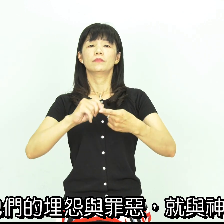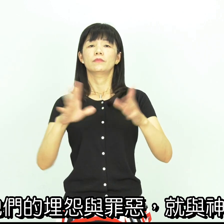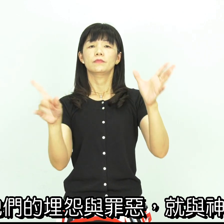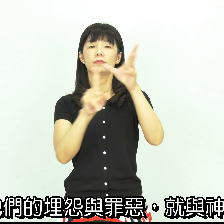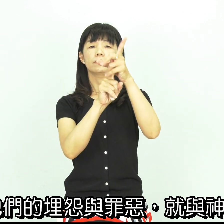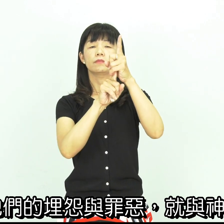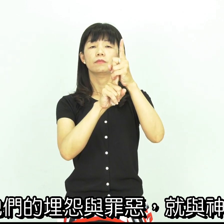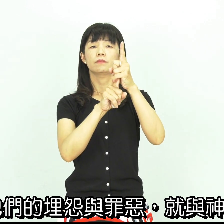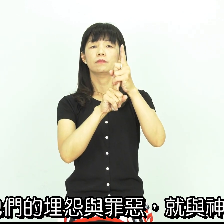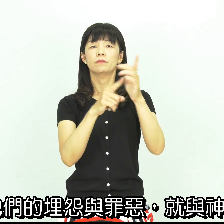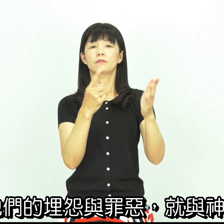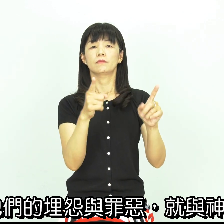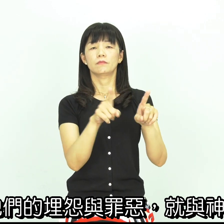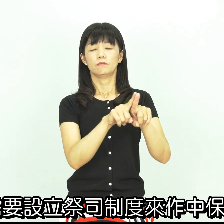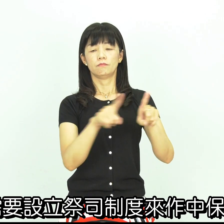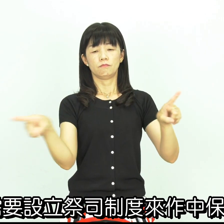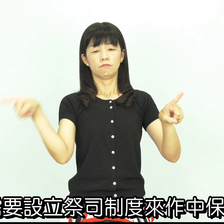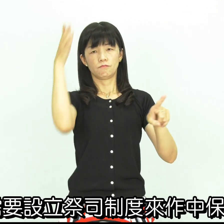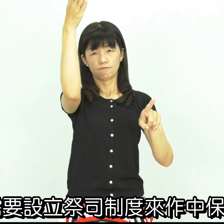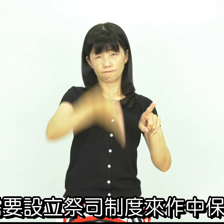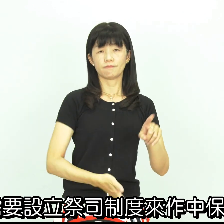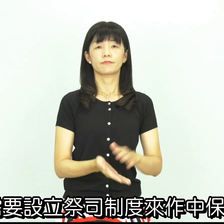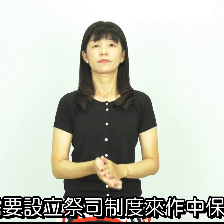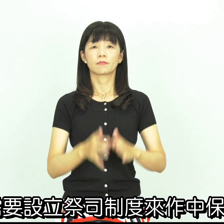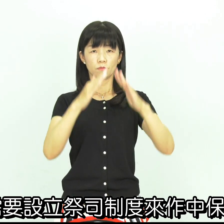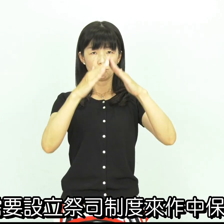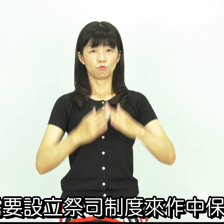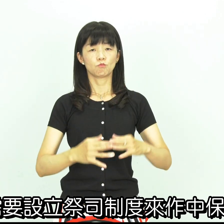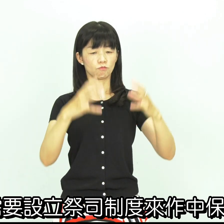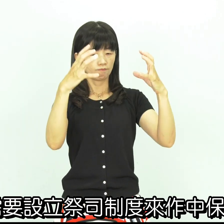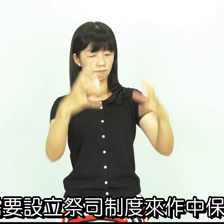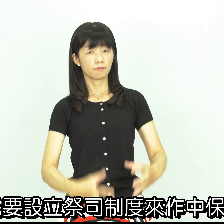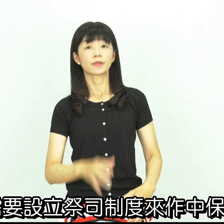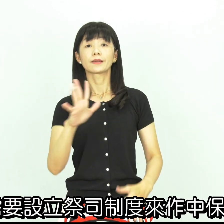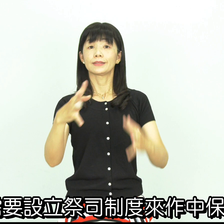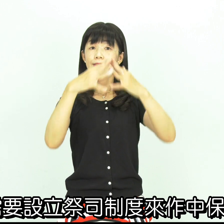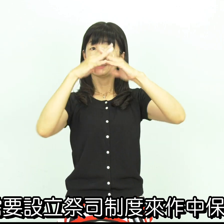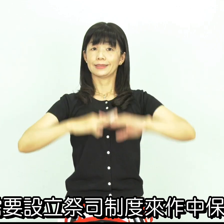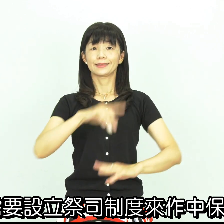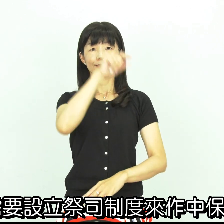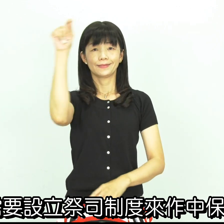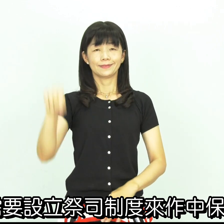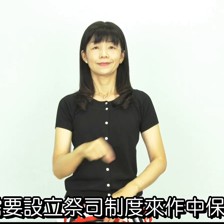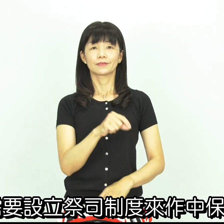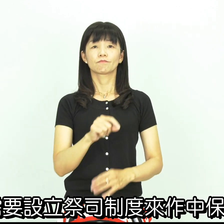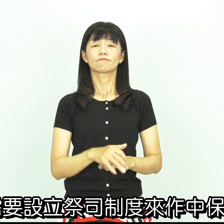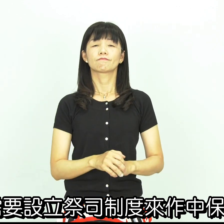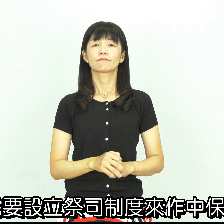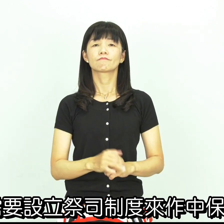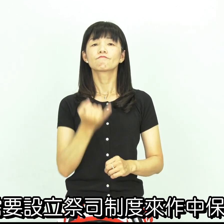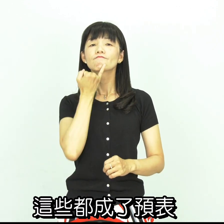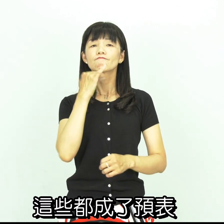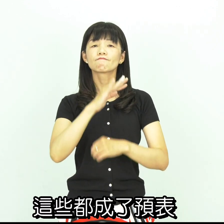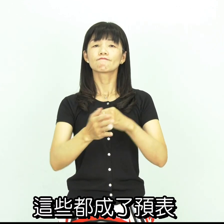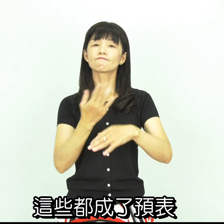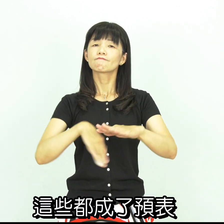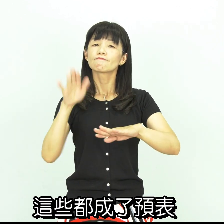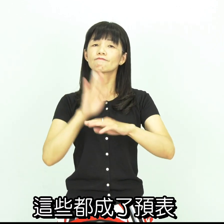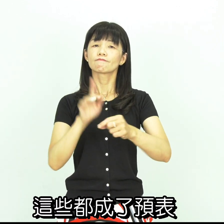绝，需要设立祭司制度来做中保。这些都成